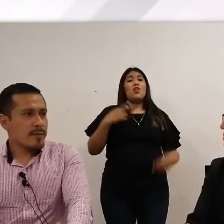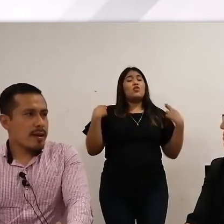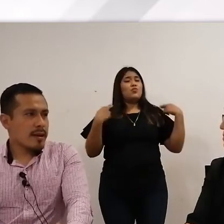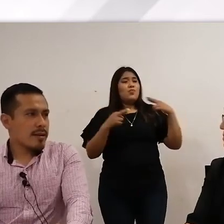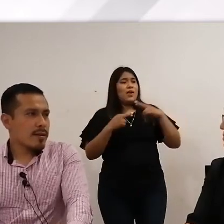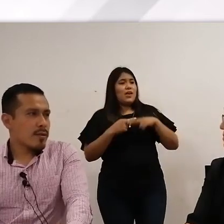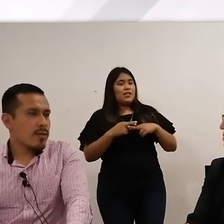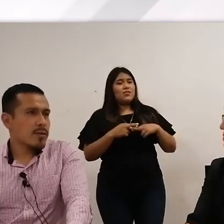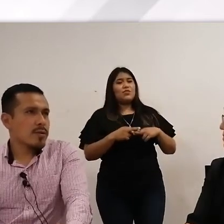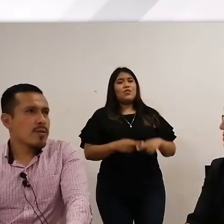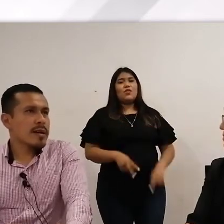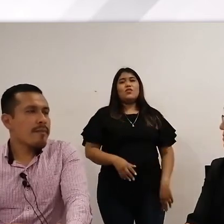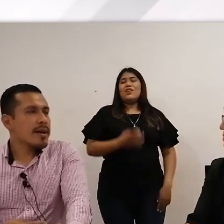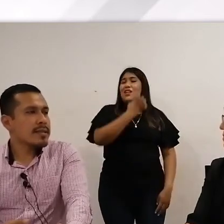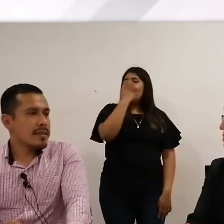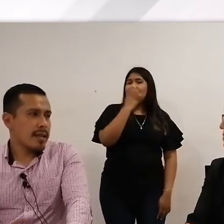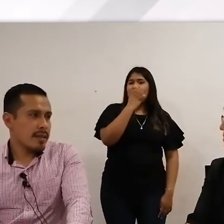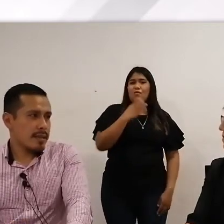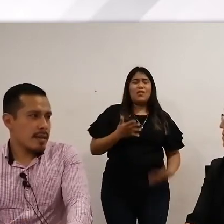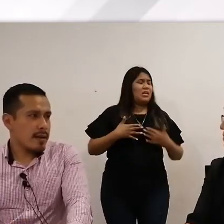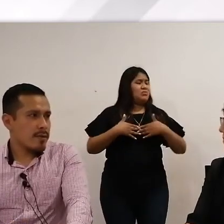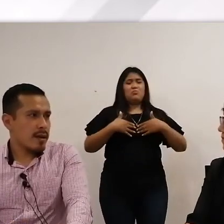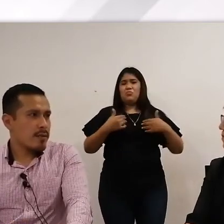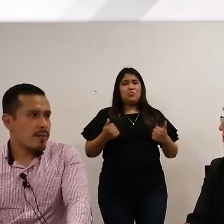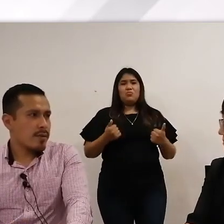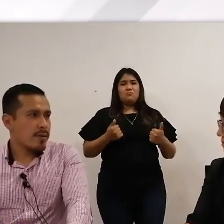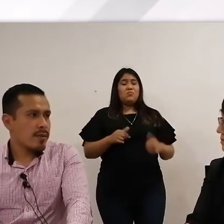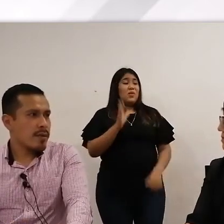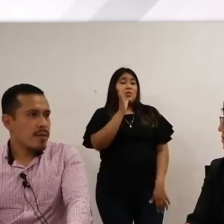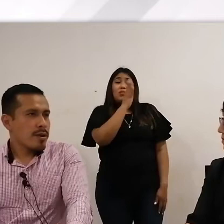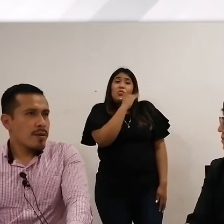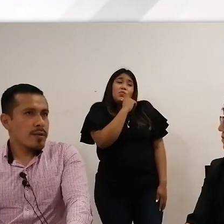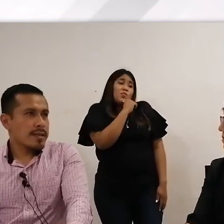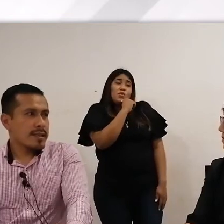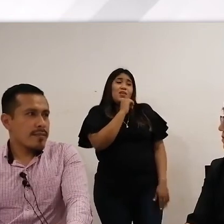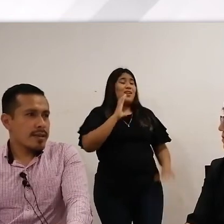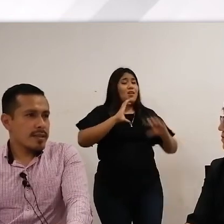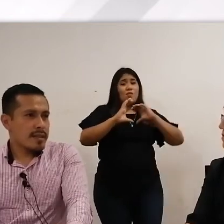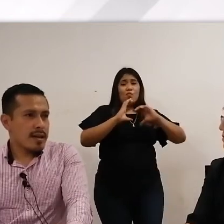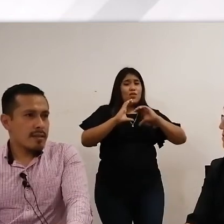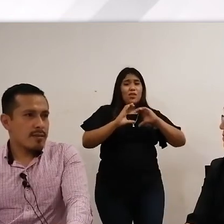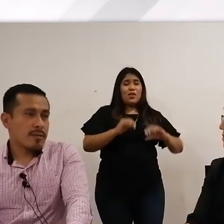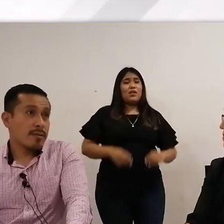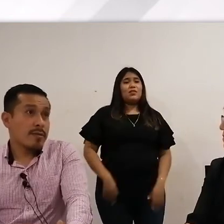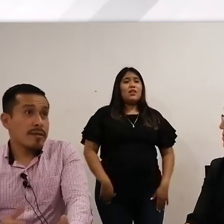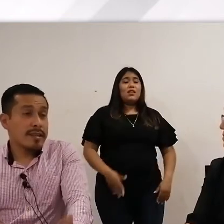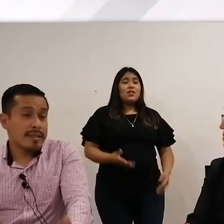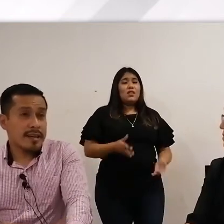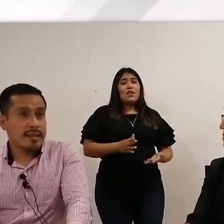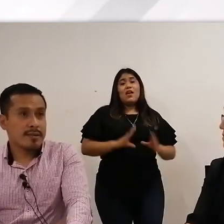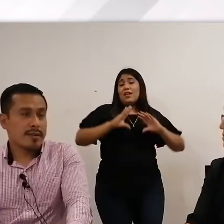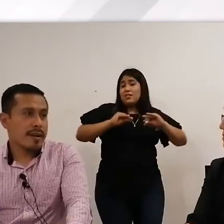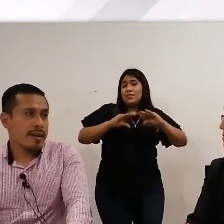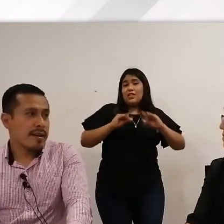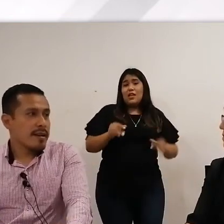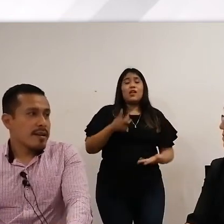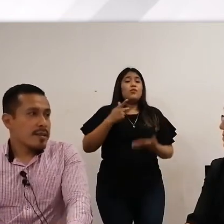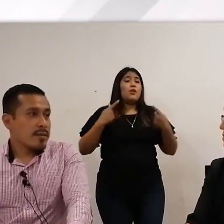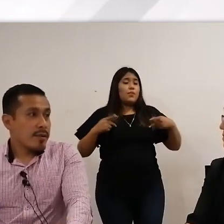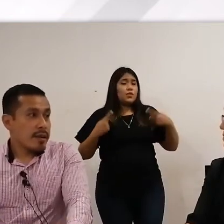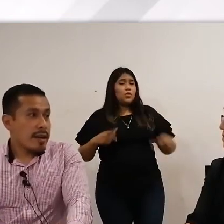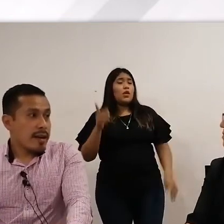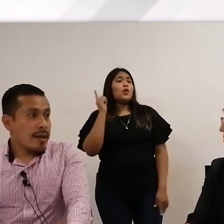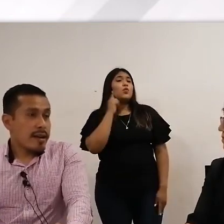escuela regular no son capaces de atender a un alumno con discapacidad, ¿no? En este caso